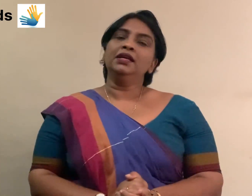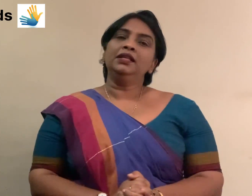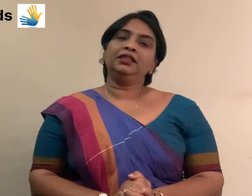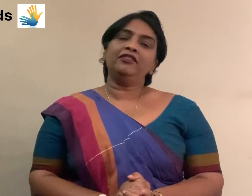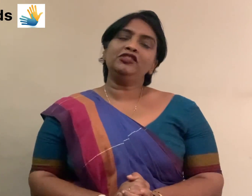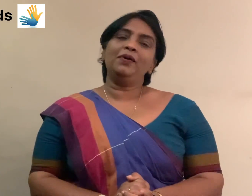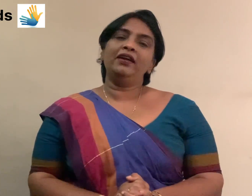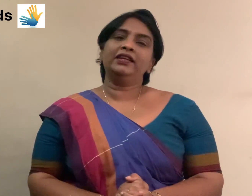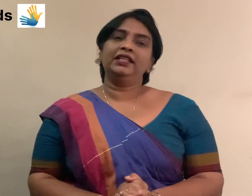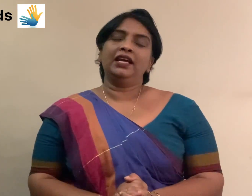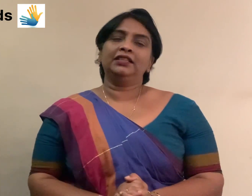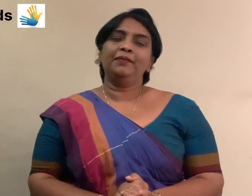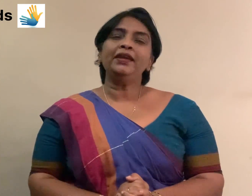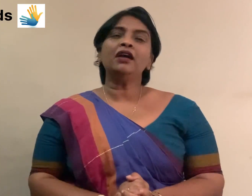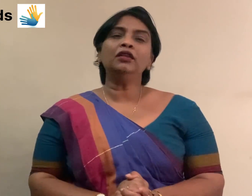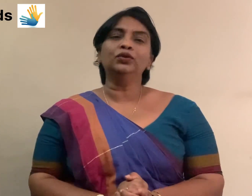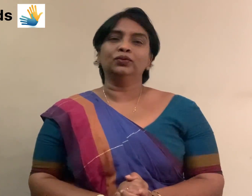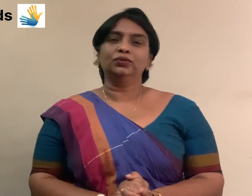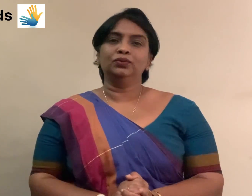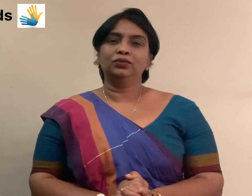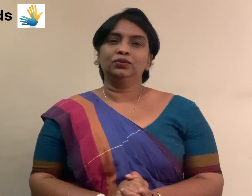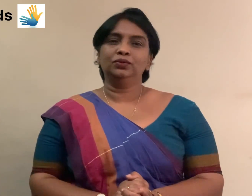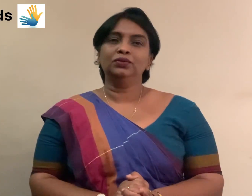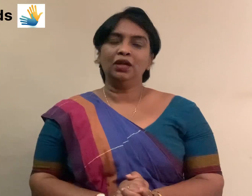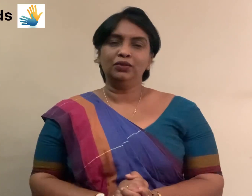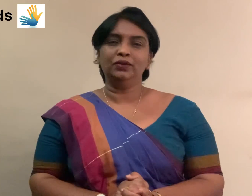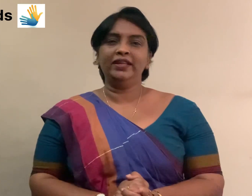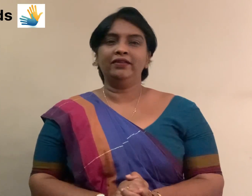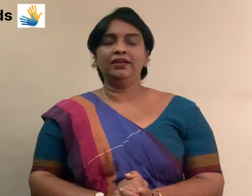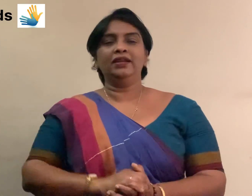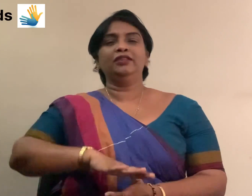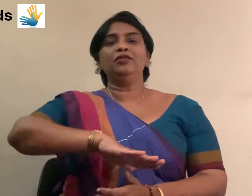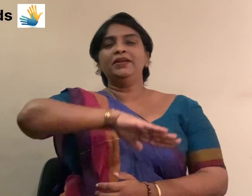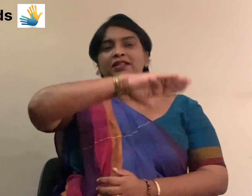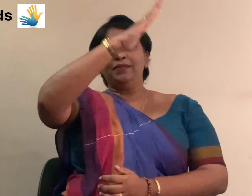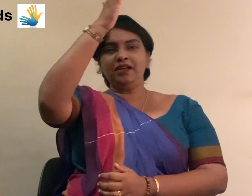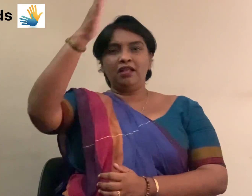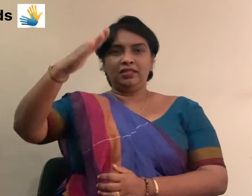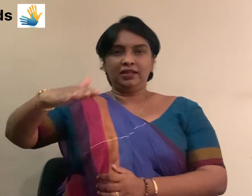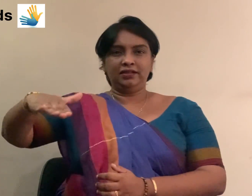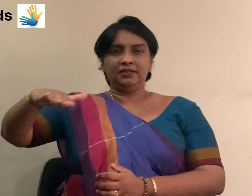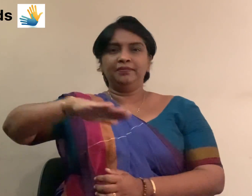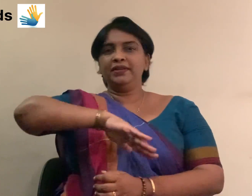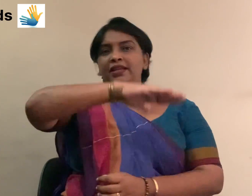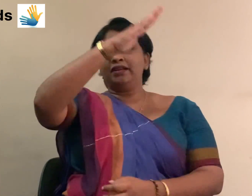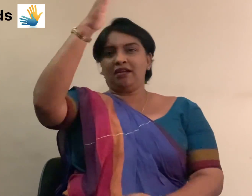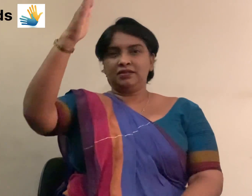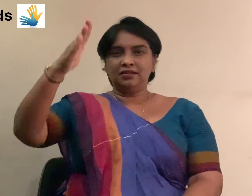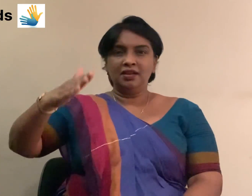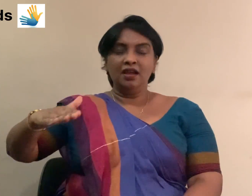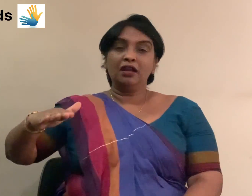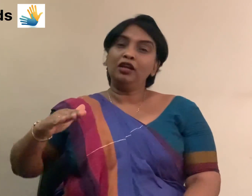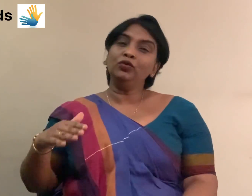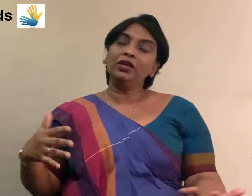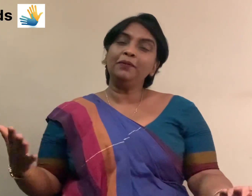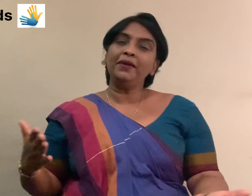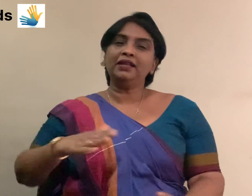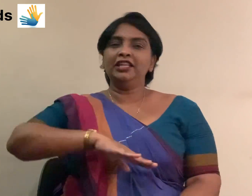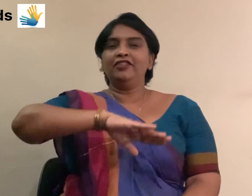තව ස්වභාවික දෙයක් තමයි කඳු. කඳු. එතන මේක තමයි කන්ද. මේක එකක්. කඳු කිහිපයක් තියෙනවා.